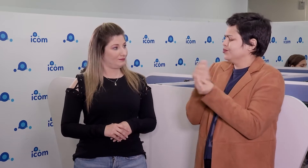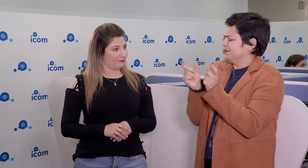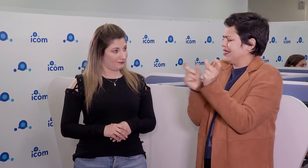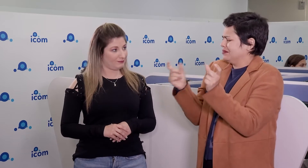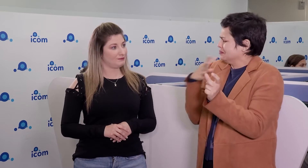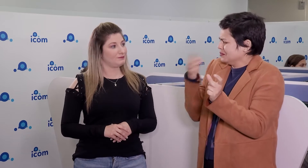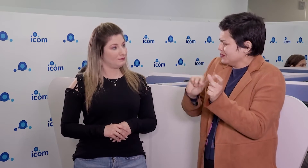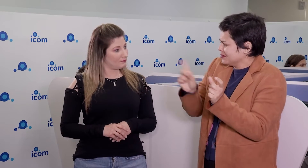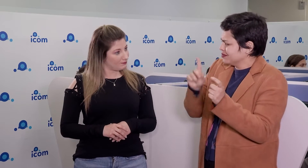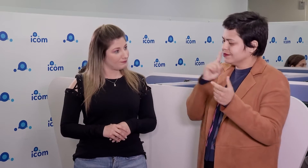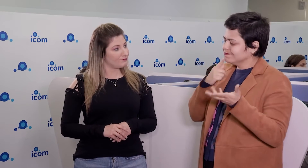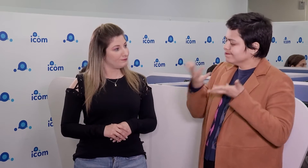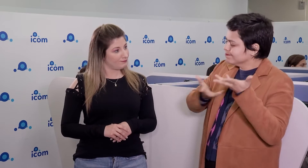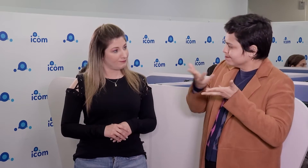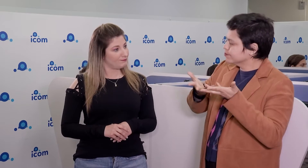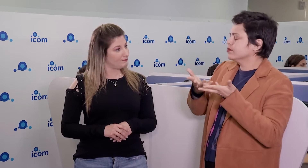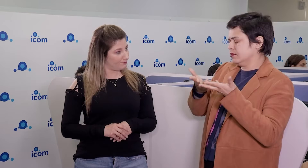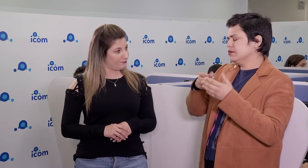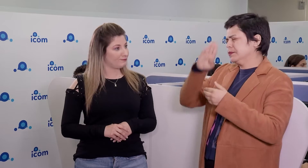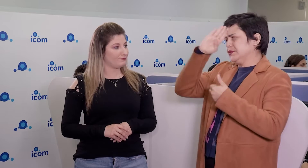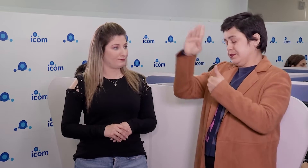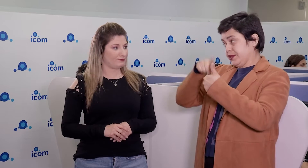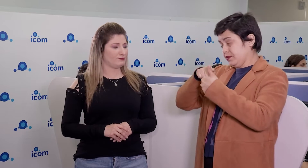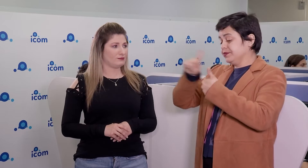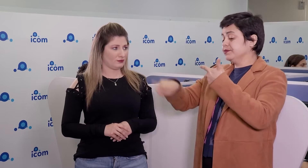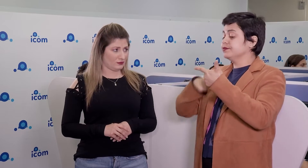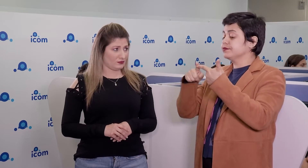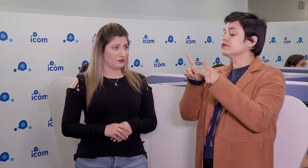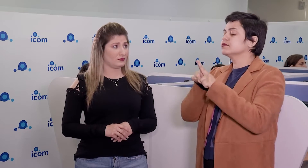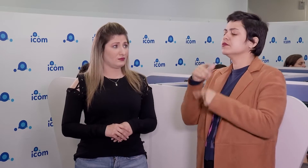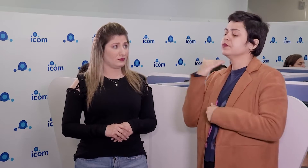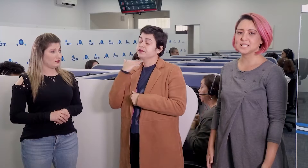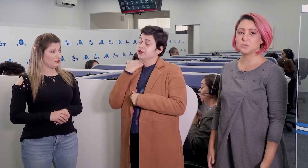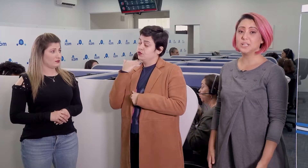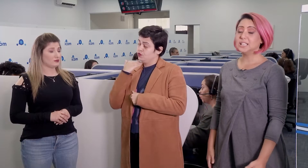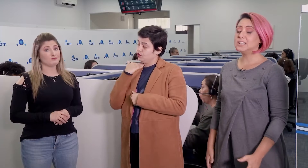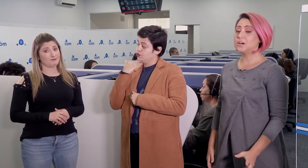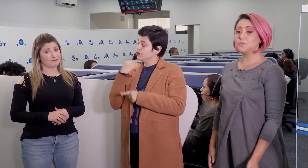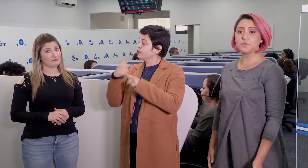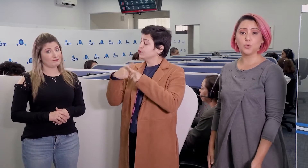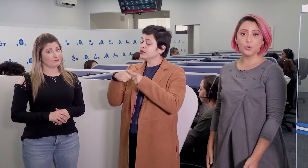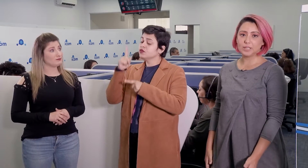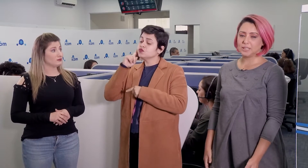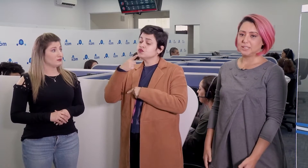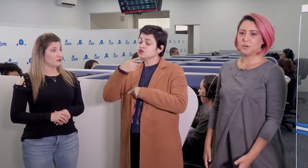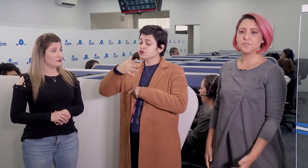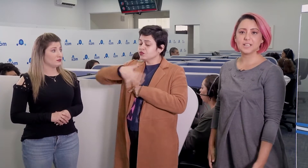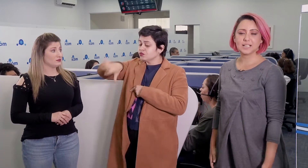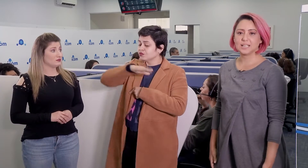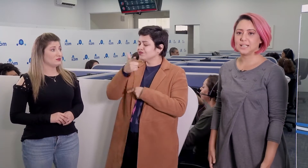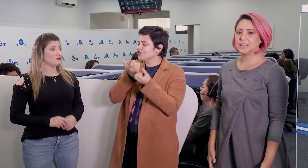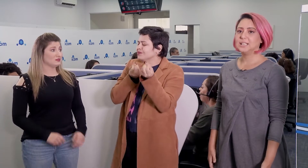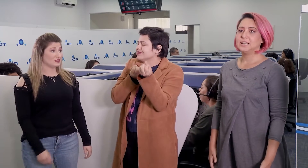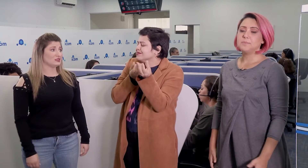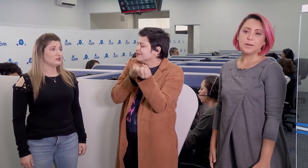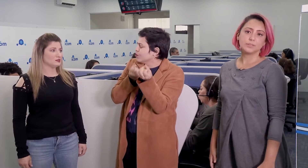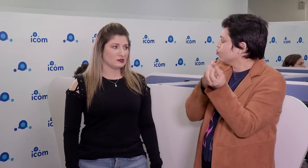completamente diferente, então não adianta os médicos, né, os enfermeiros quererem ficar escrevendo, a comunicação não flui, não fica clara. E banco também,